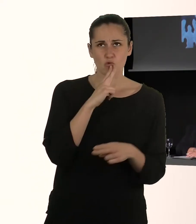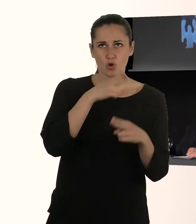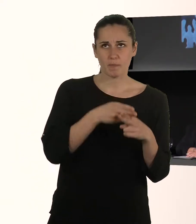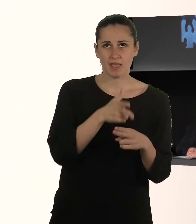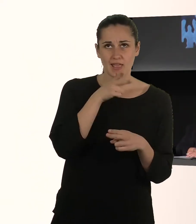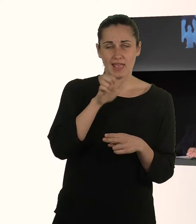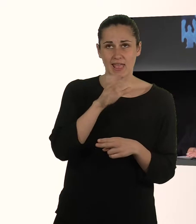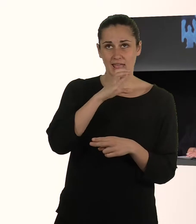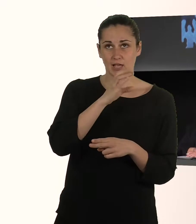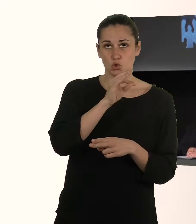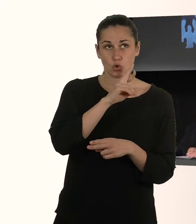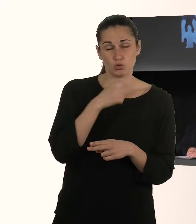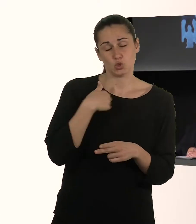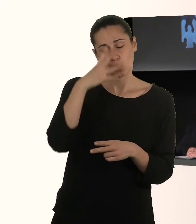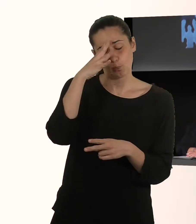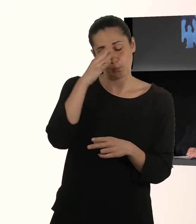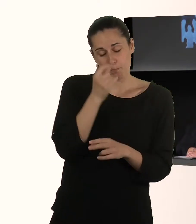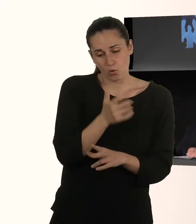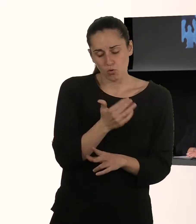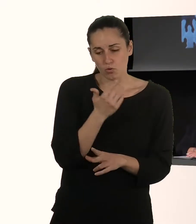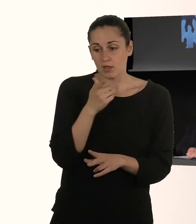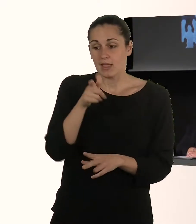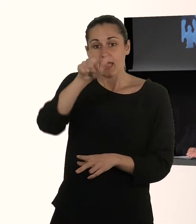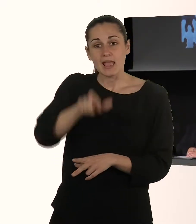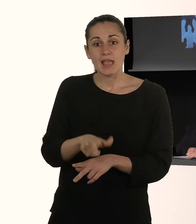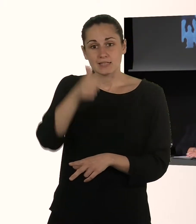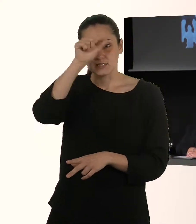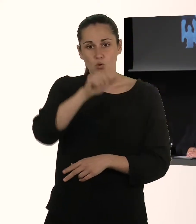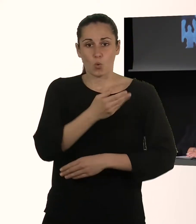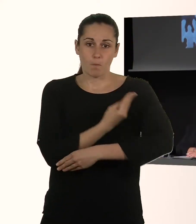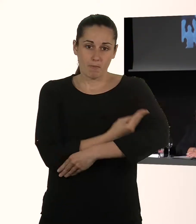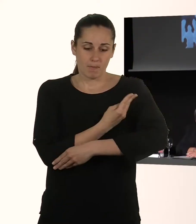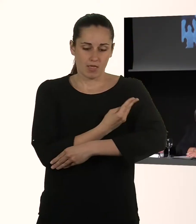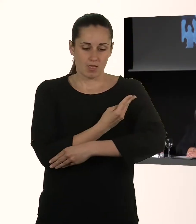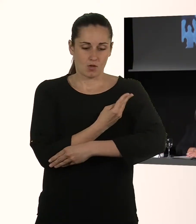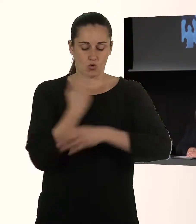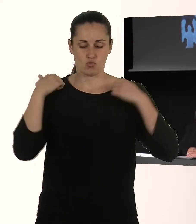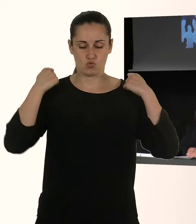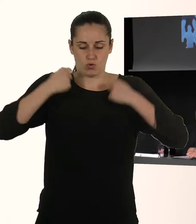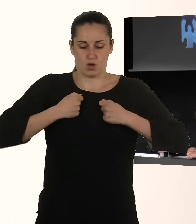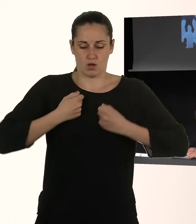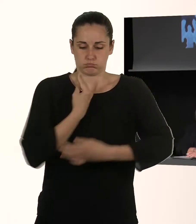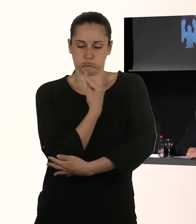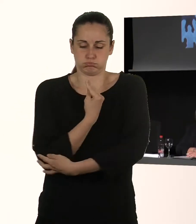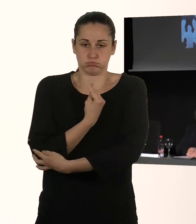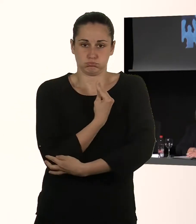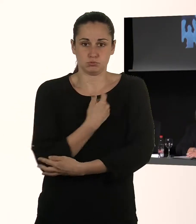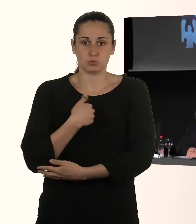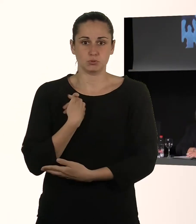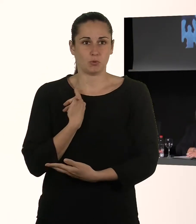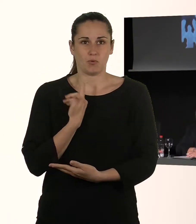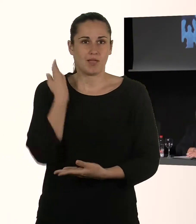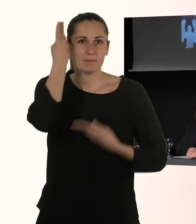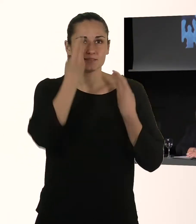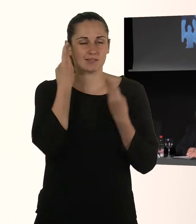poco despistada, que iba con un bebé en una mochila colgado en su cuerpo, lo cual me ha parecido especialmente